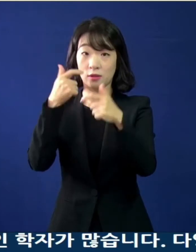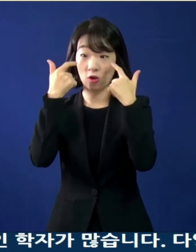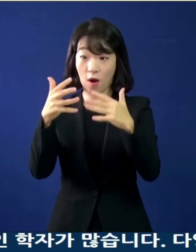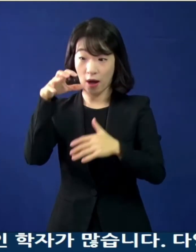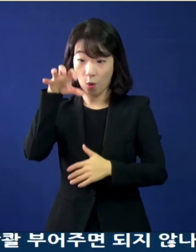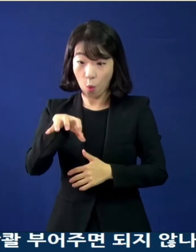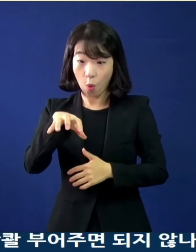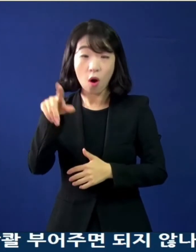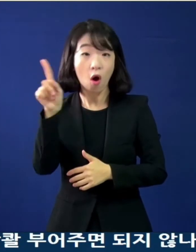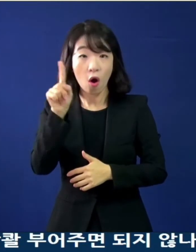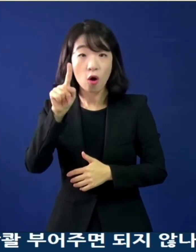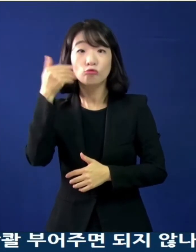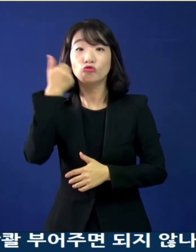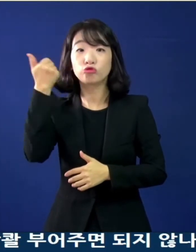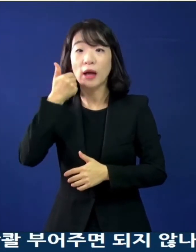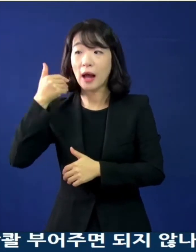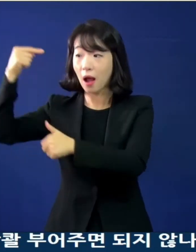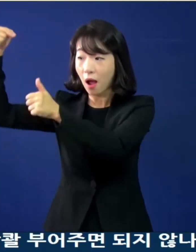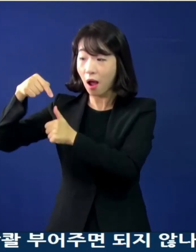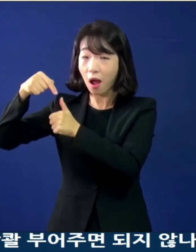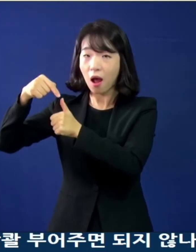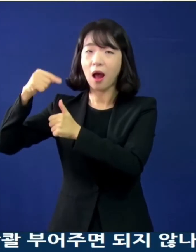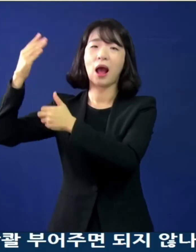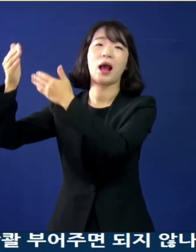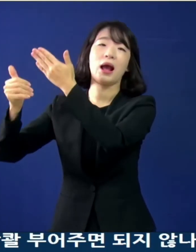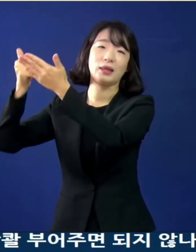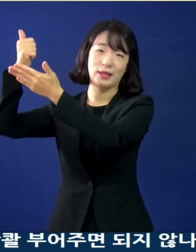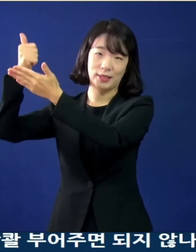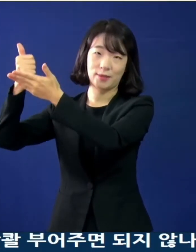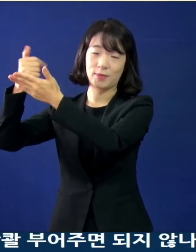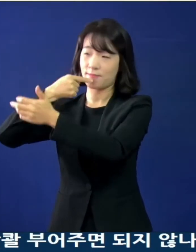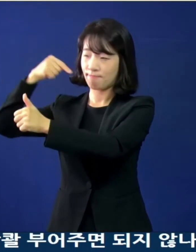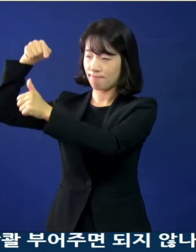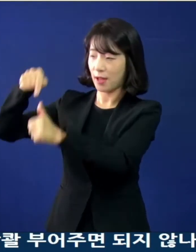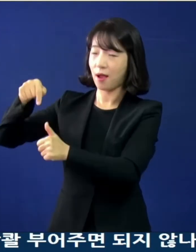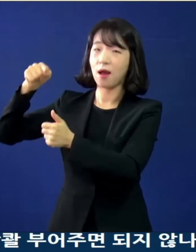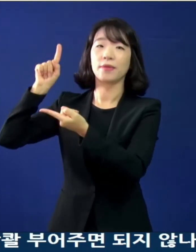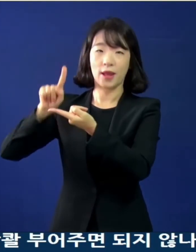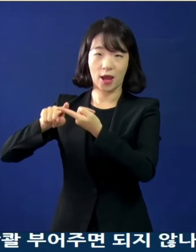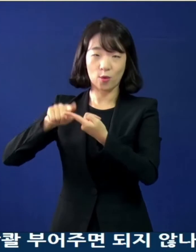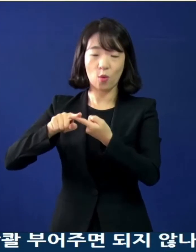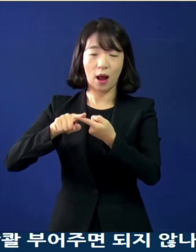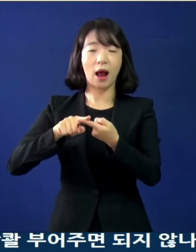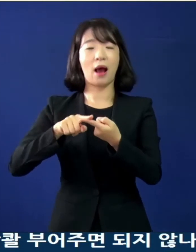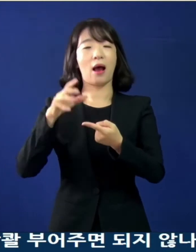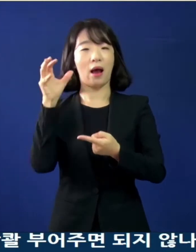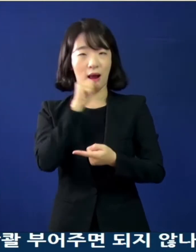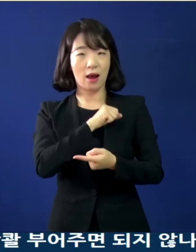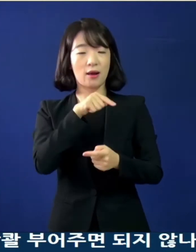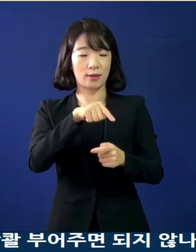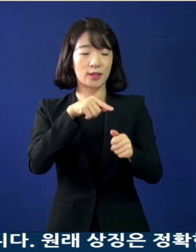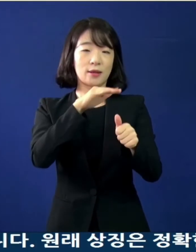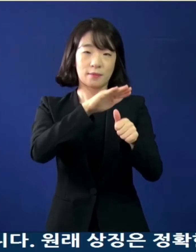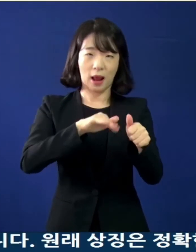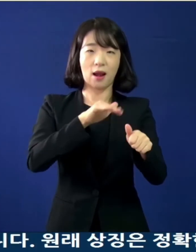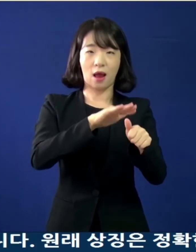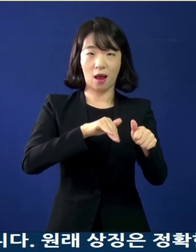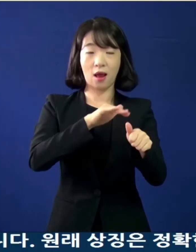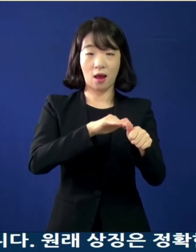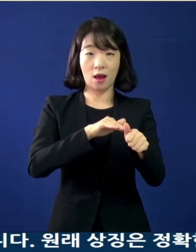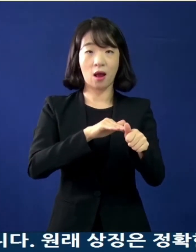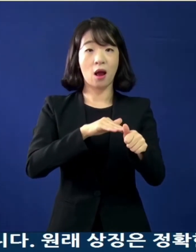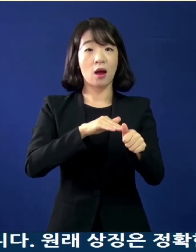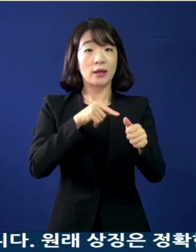줍니까? 하나님이 가르쳐 주시는 거예요. 하나님이 가르쳐 주신 그 지점에다 바르는데, 이 지점의 상징적인 의미는 아마도